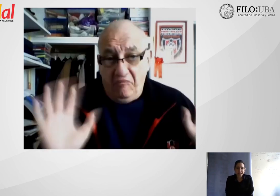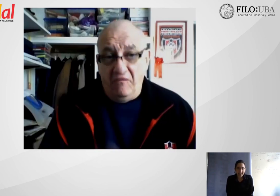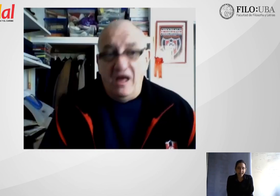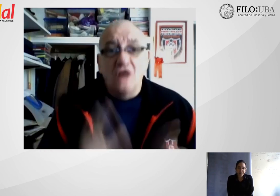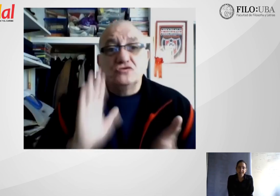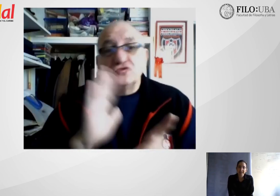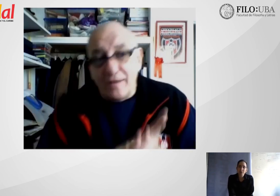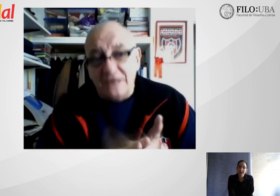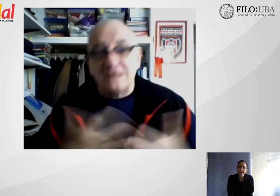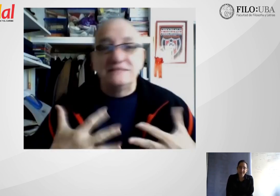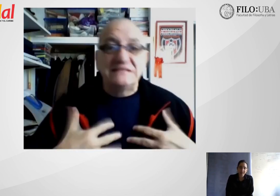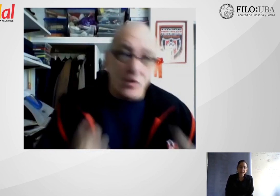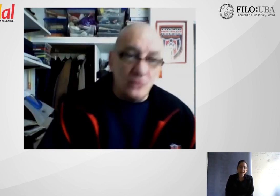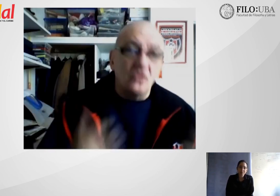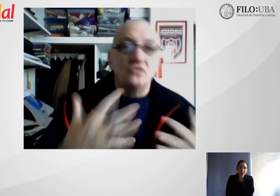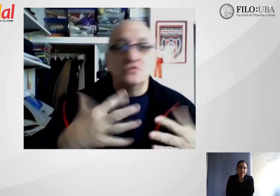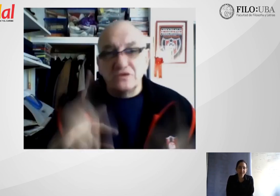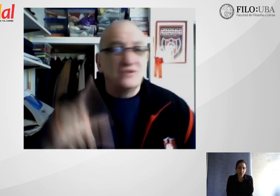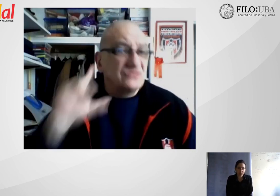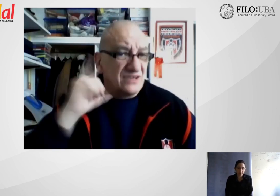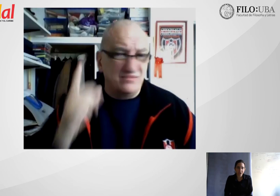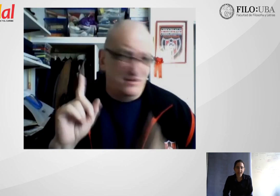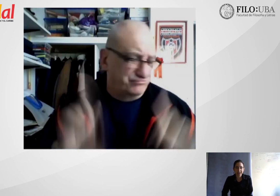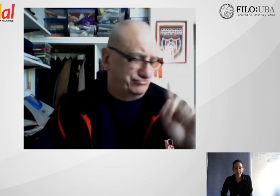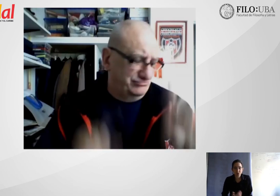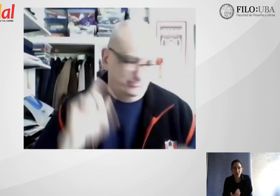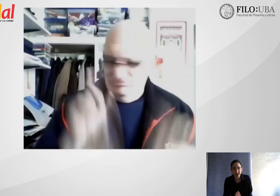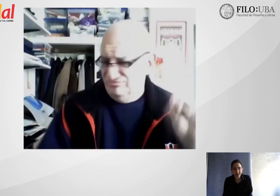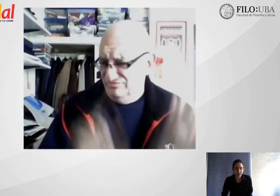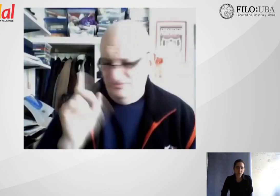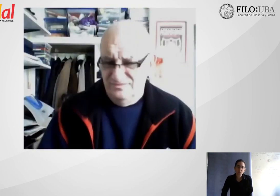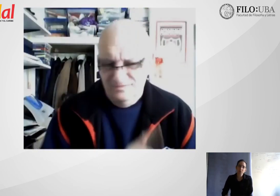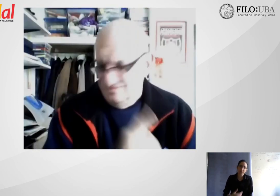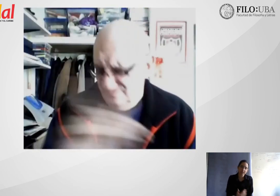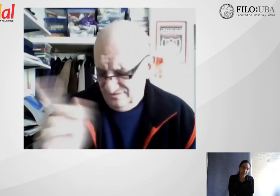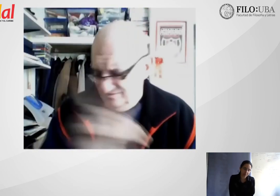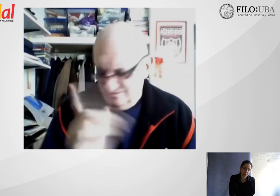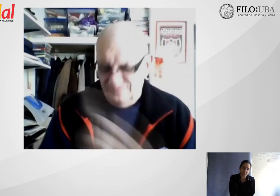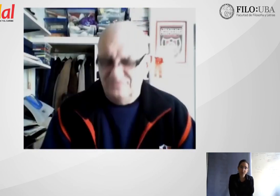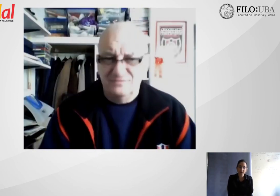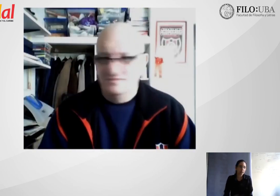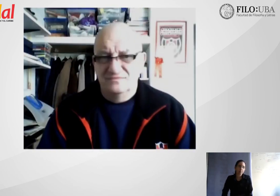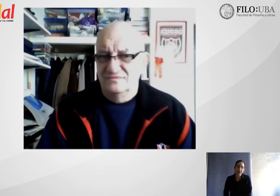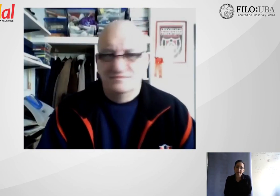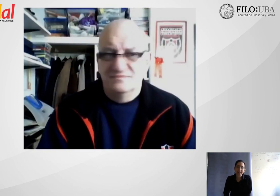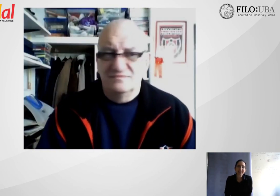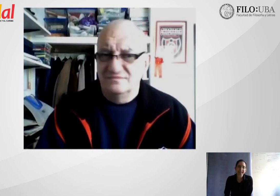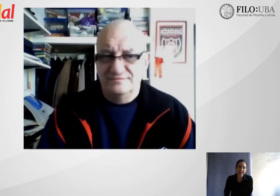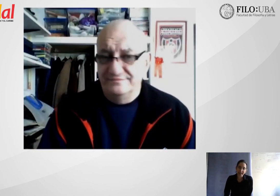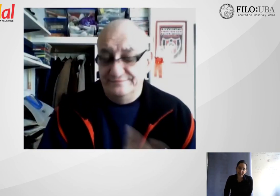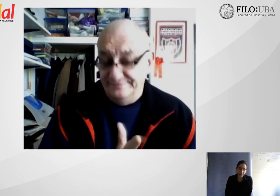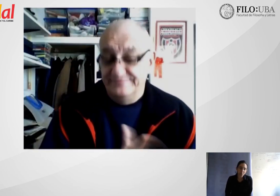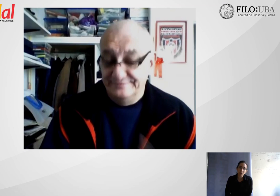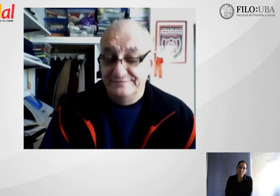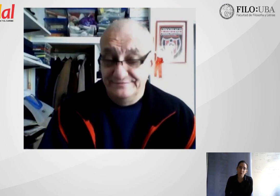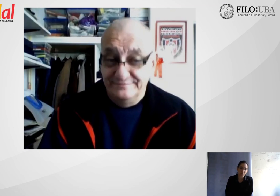que en Argentina igual también es muy diversa, por ejemplo, el acceso a la salud y a la información, pero la verdad que en